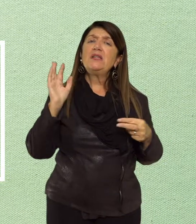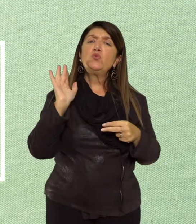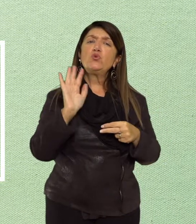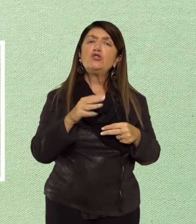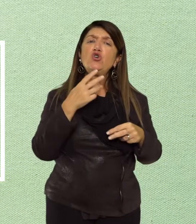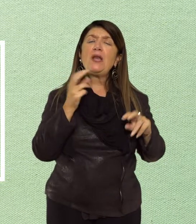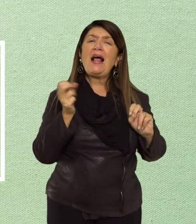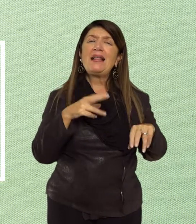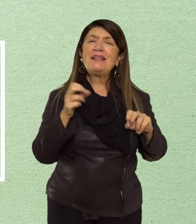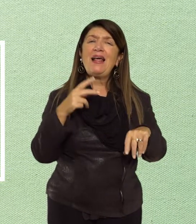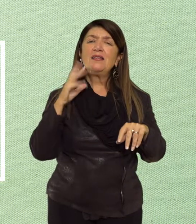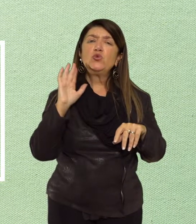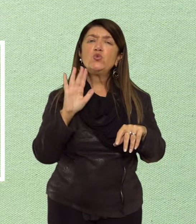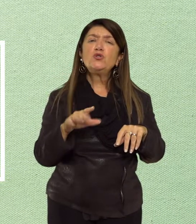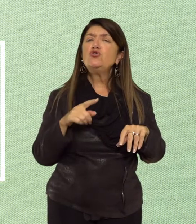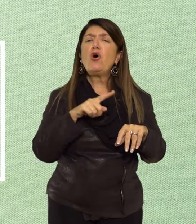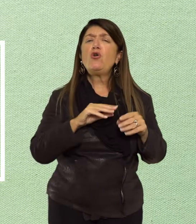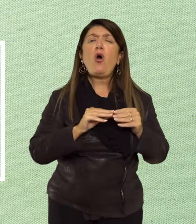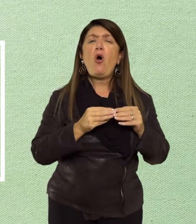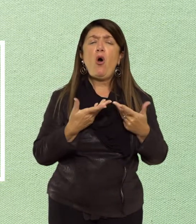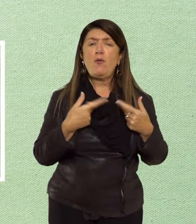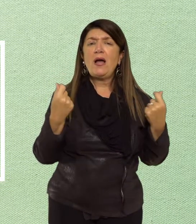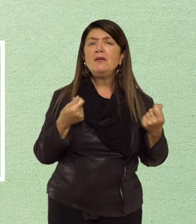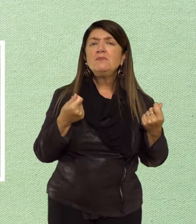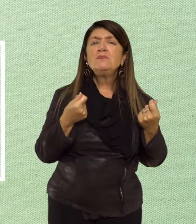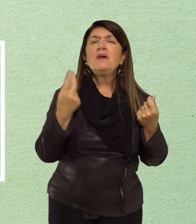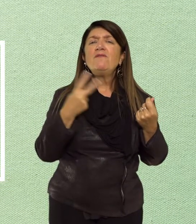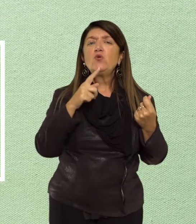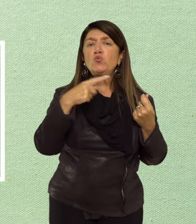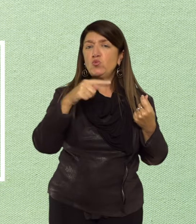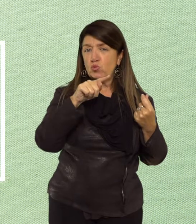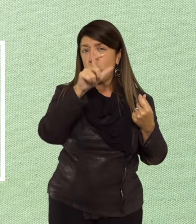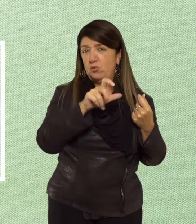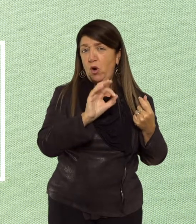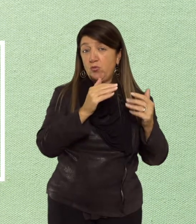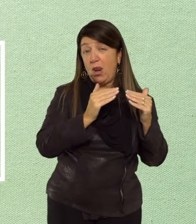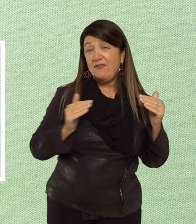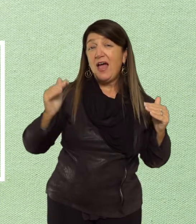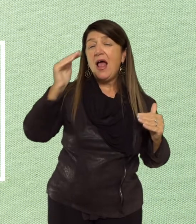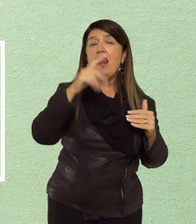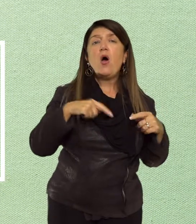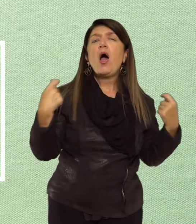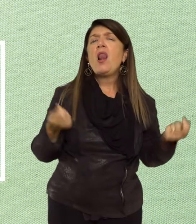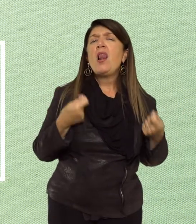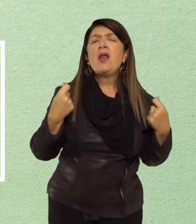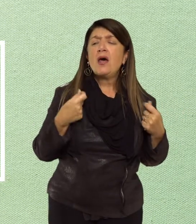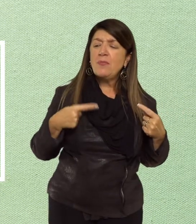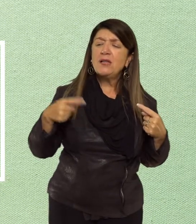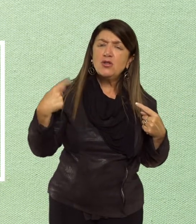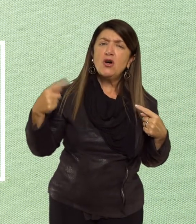da atleta di tutti i giorni. Come si prepara un atleta del tuo livello? Quanti allenamenti fa?